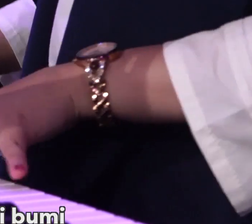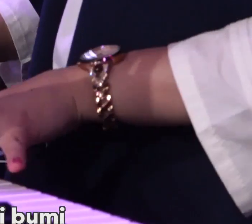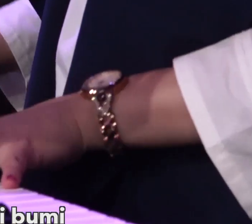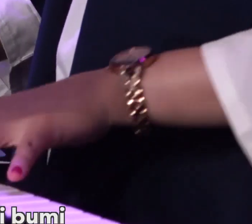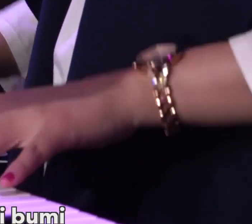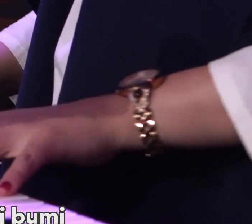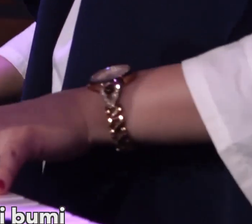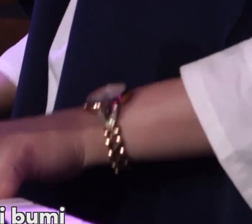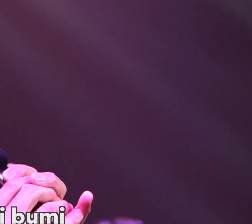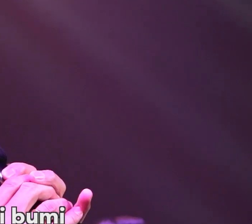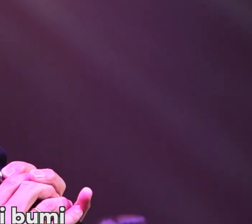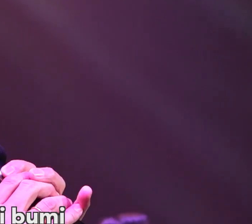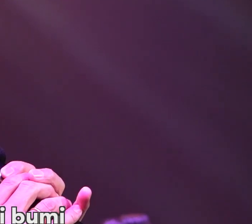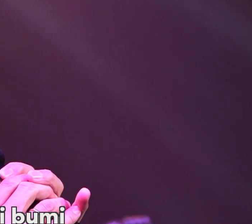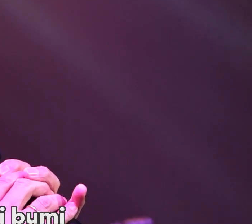Sejauh